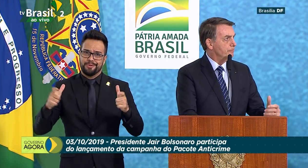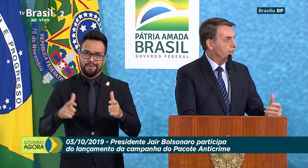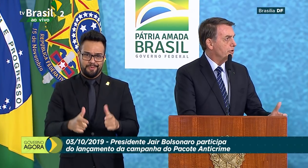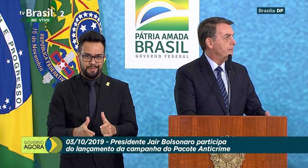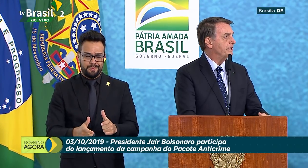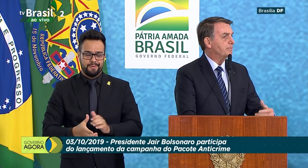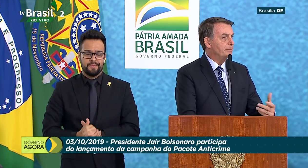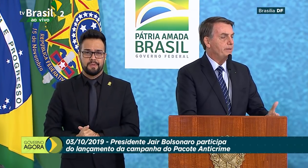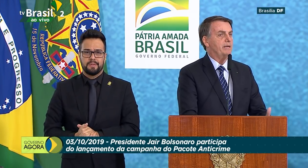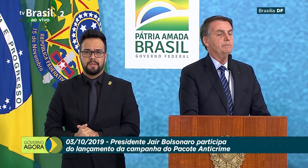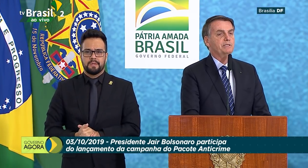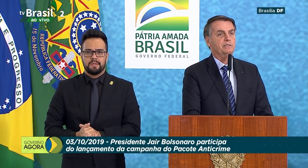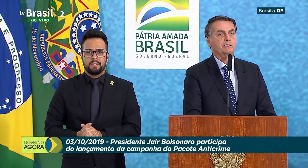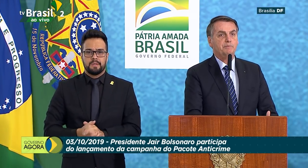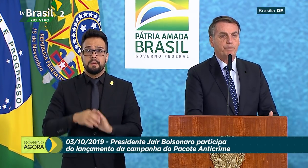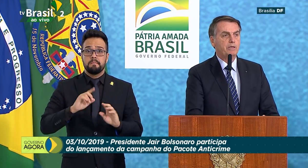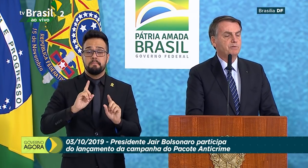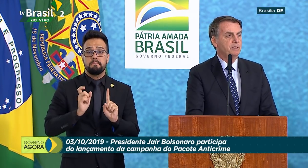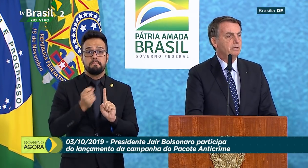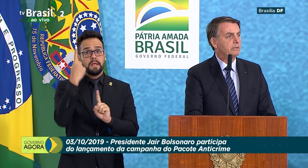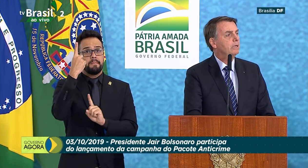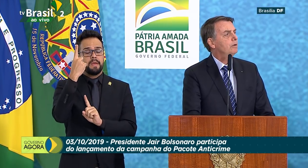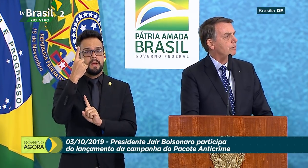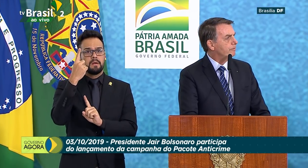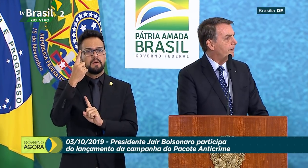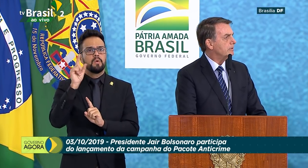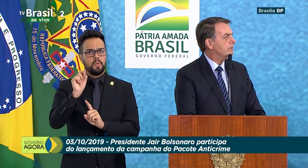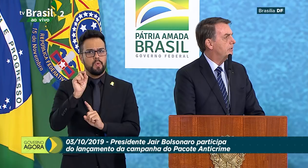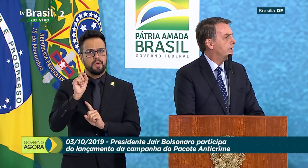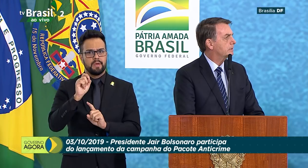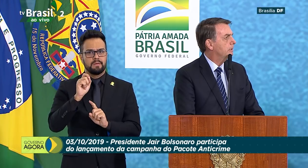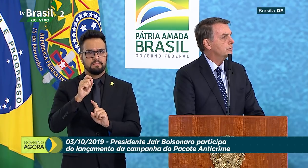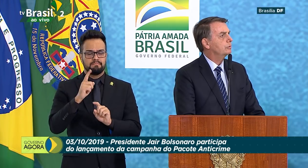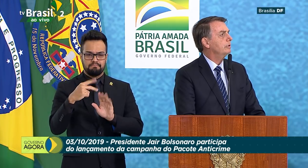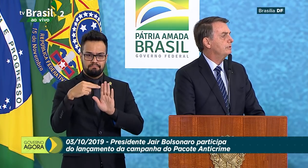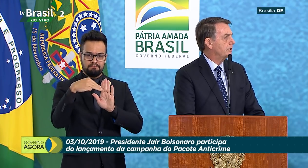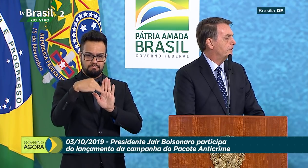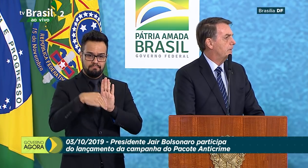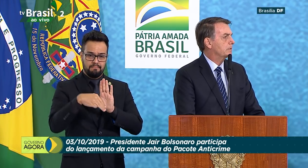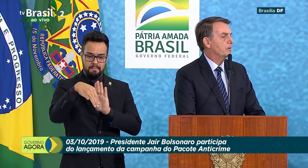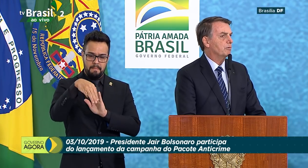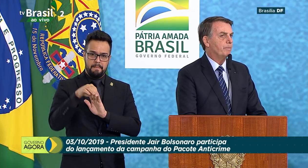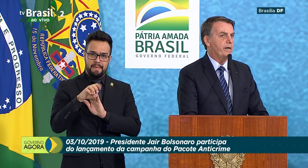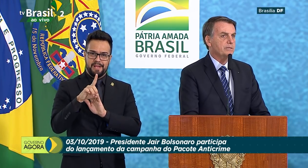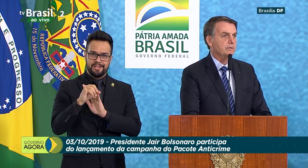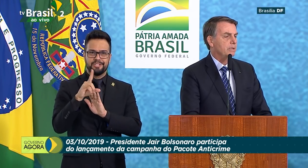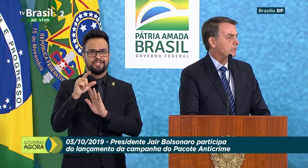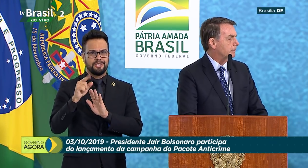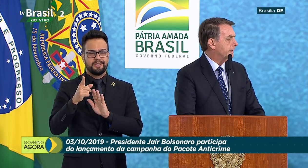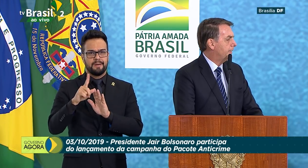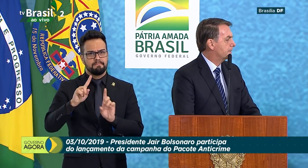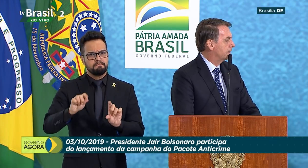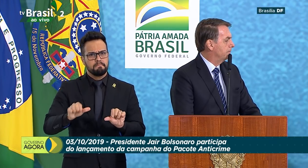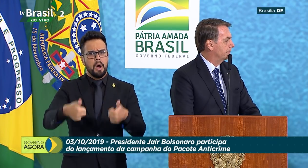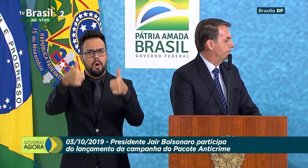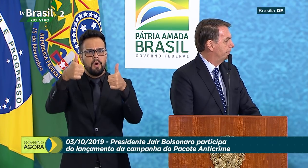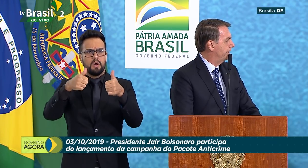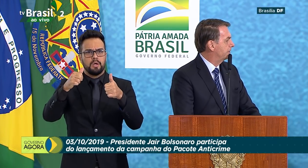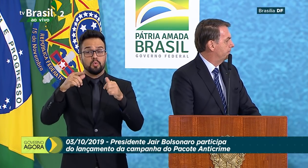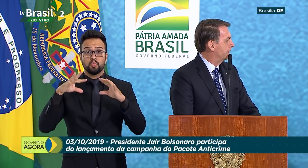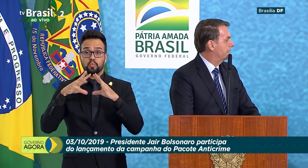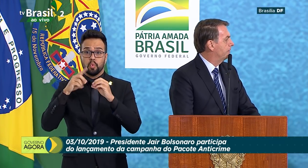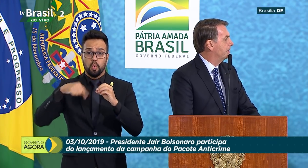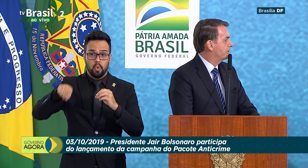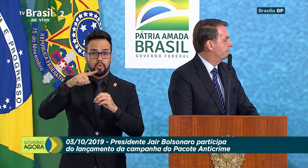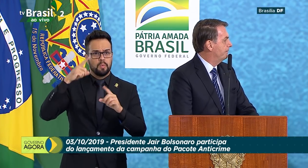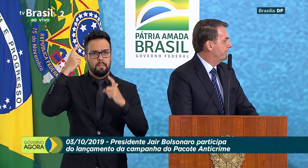Então, foi uma das primeiras medidas bem-sucedidas. Eu confesso aos senhores, todos nós ficamos preocupados com aquela ação que foi,